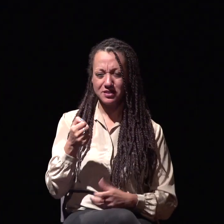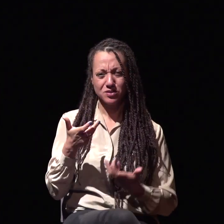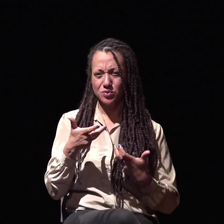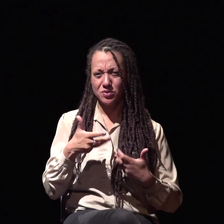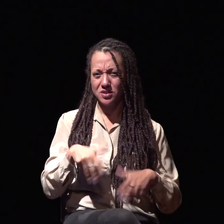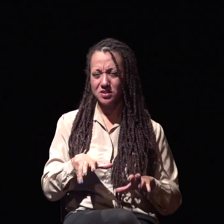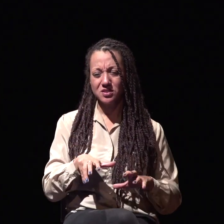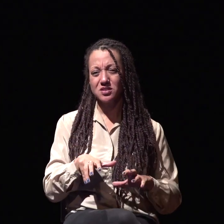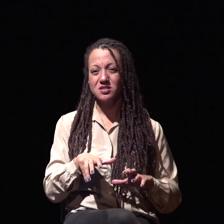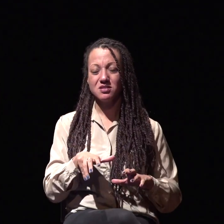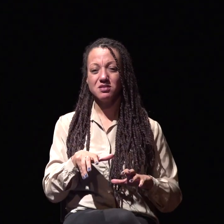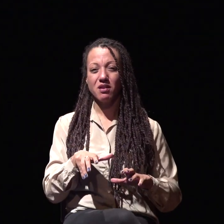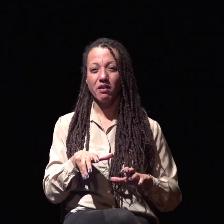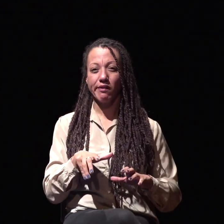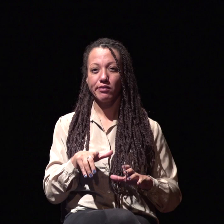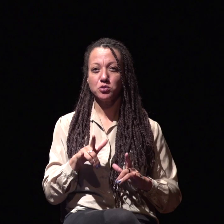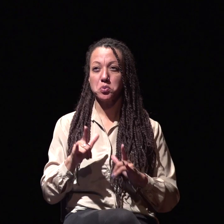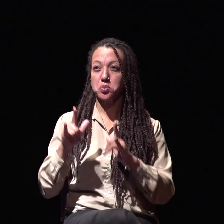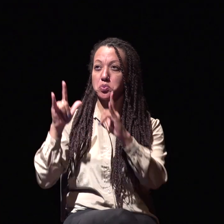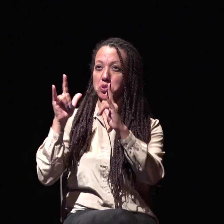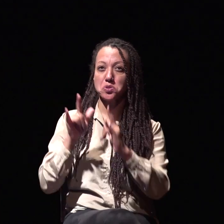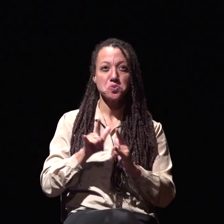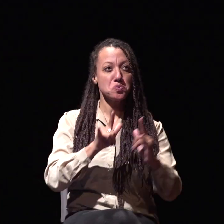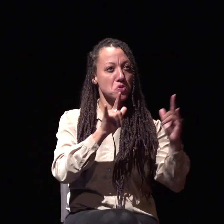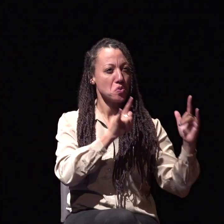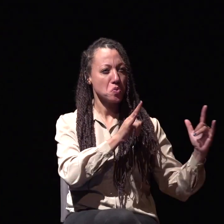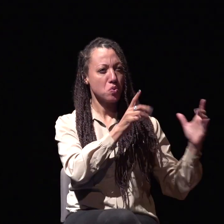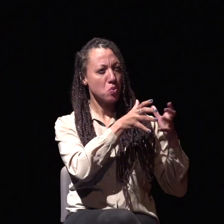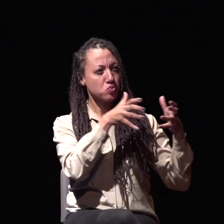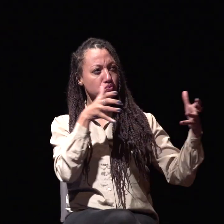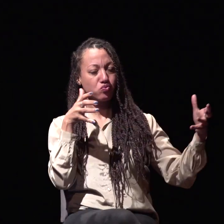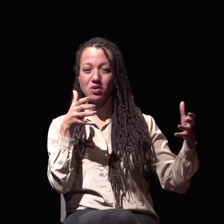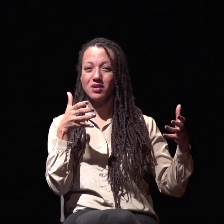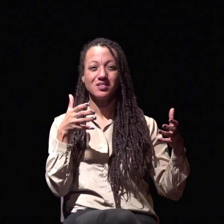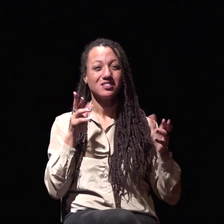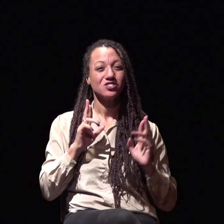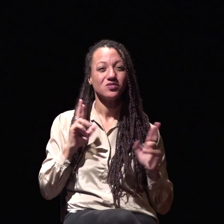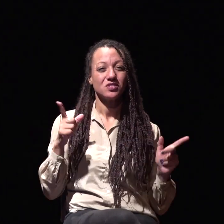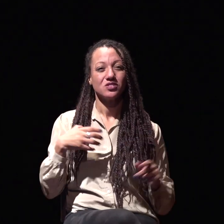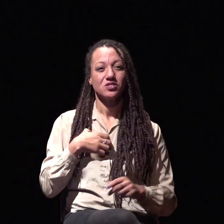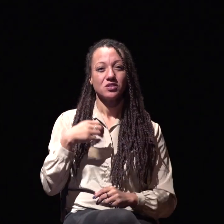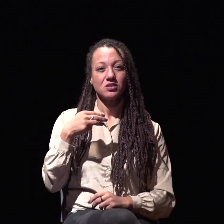memórias dos monumentos que Mussolini havia criado durante a sua juventude em Roma.